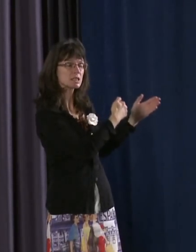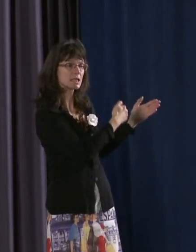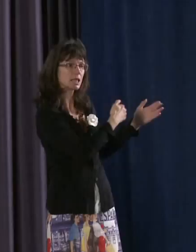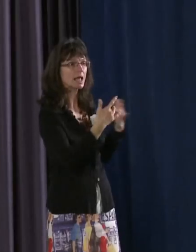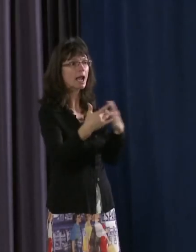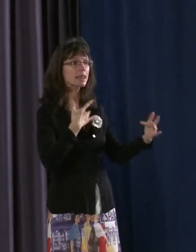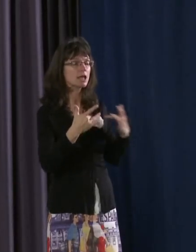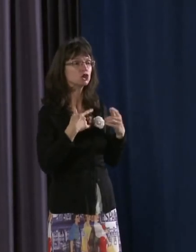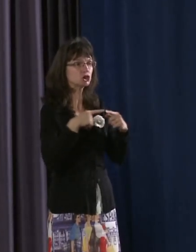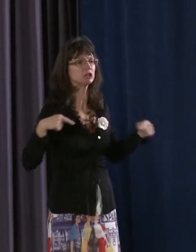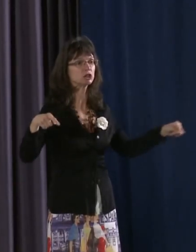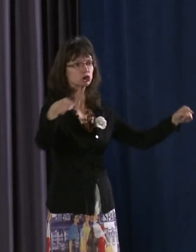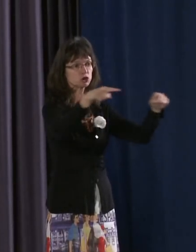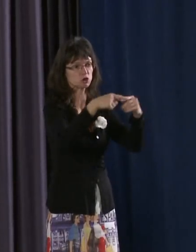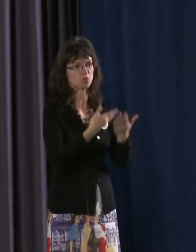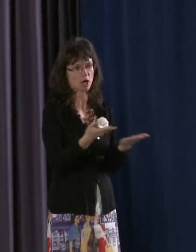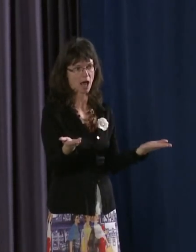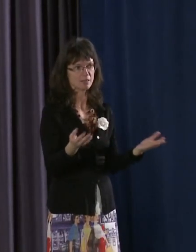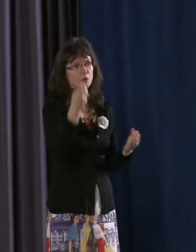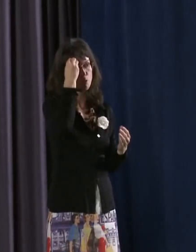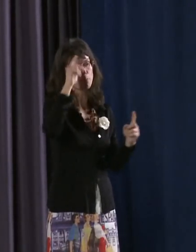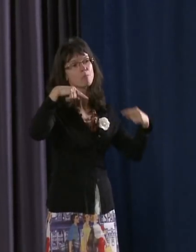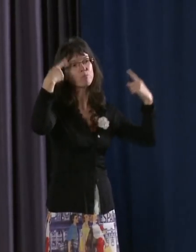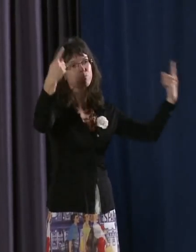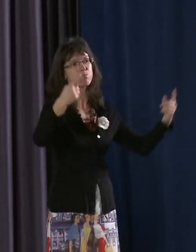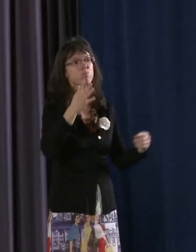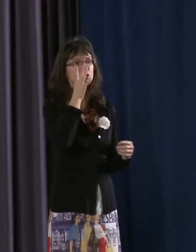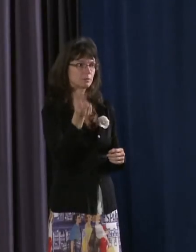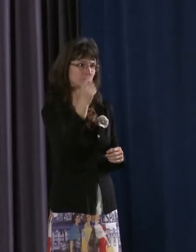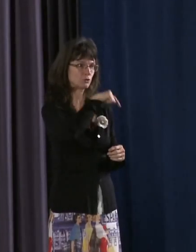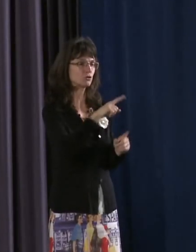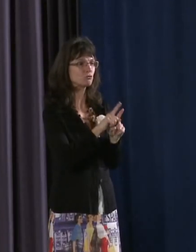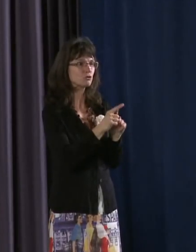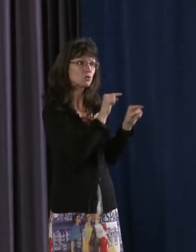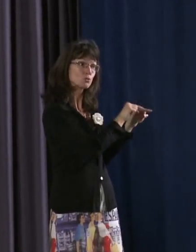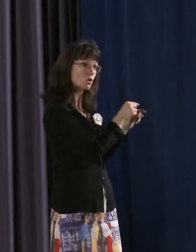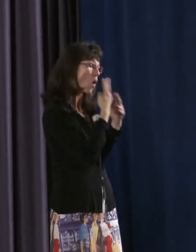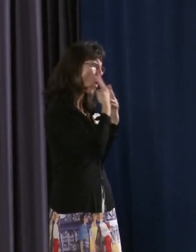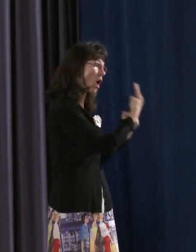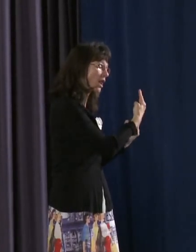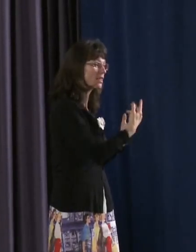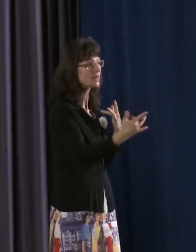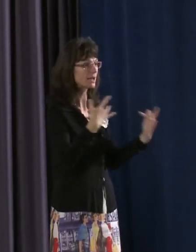sobi. In upam, da boste kdaj prišli tudi si ogledati kakšno predstavo in koristili to našo novo